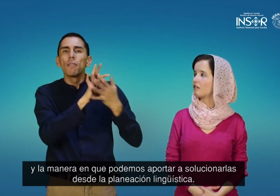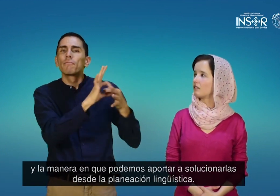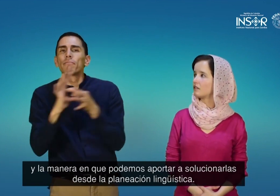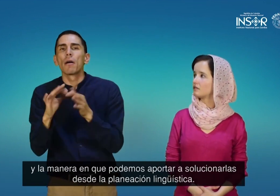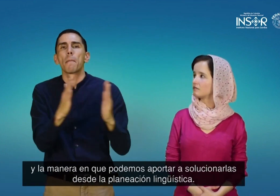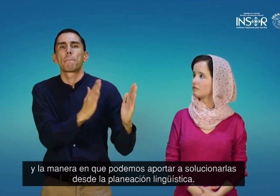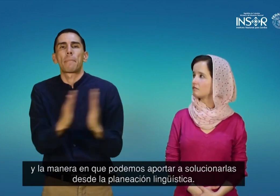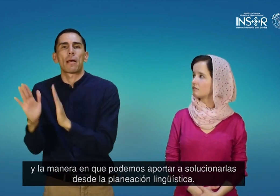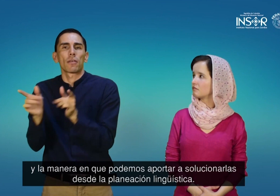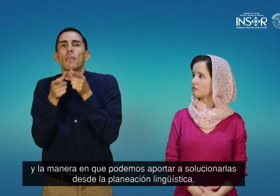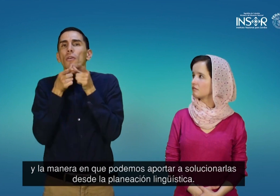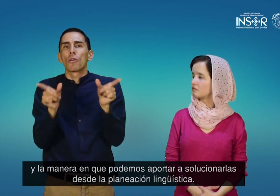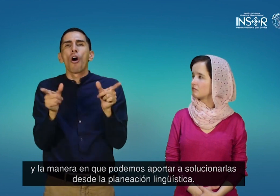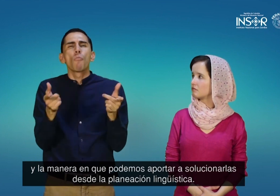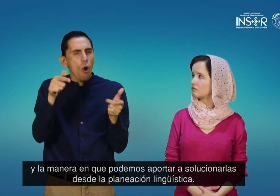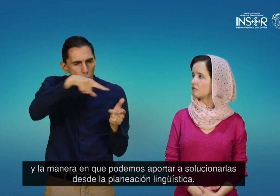desde la planeación lingüística.